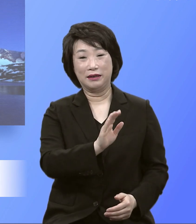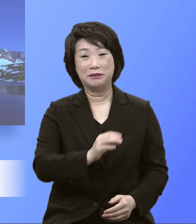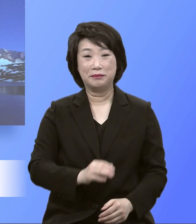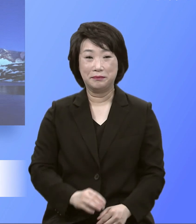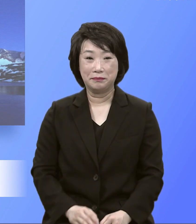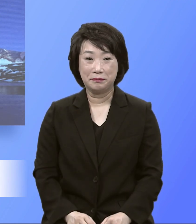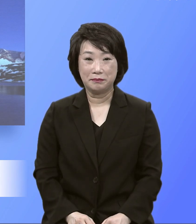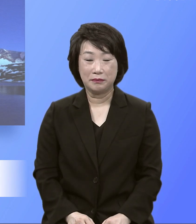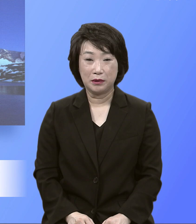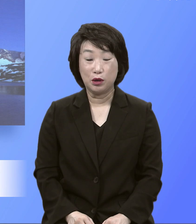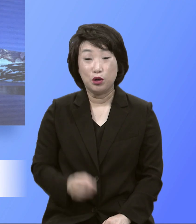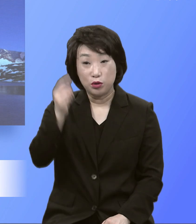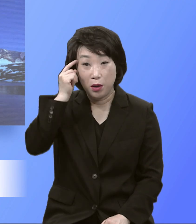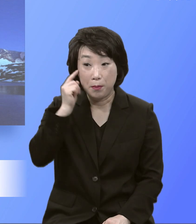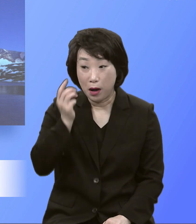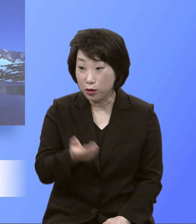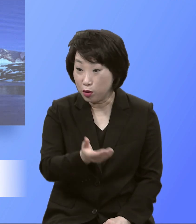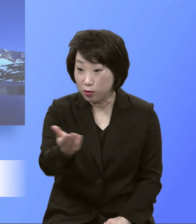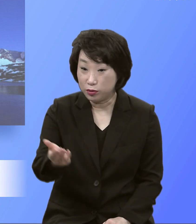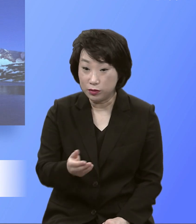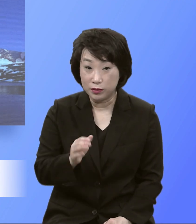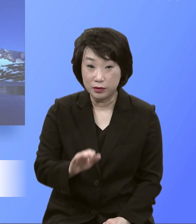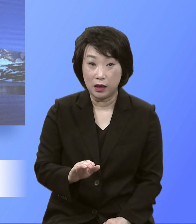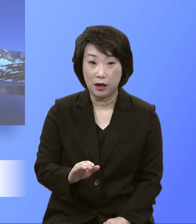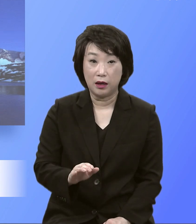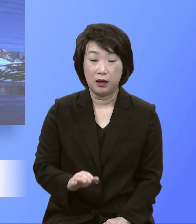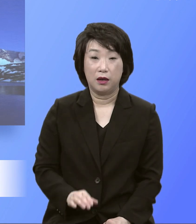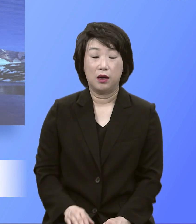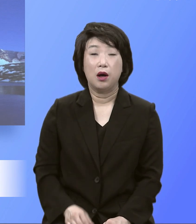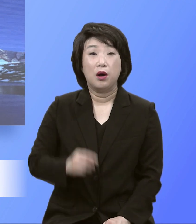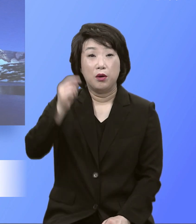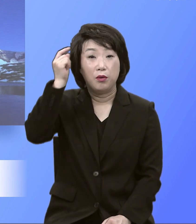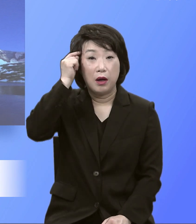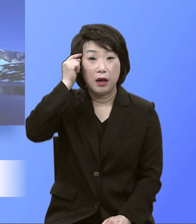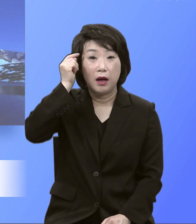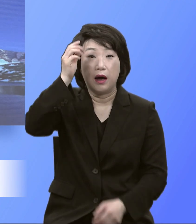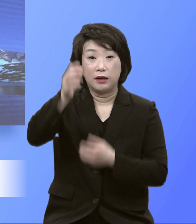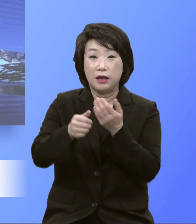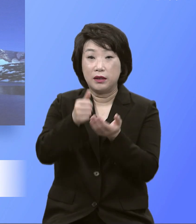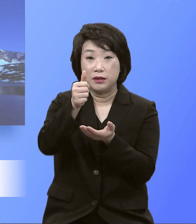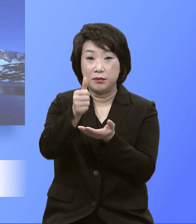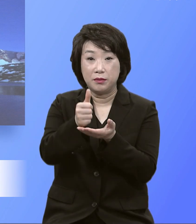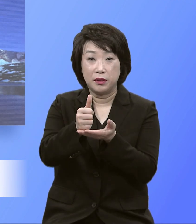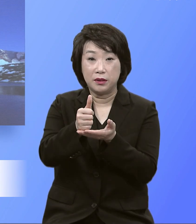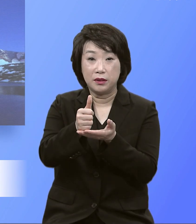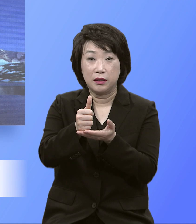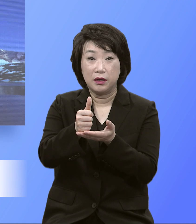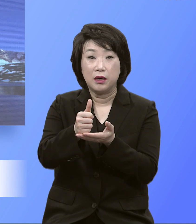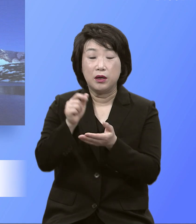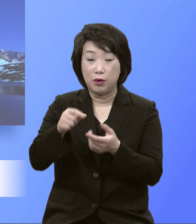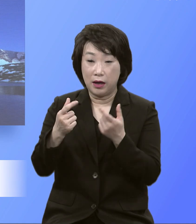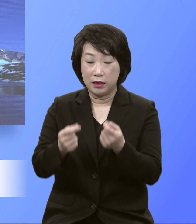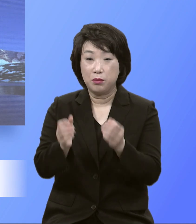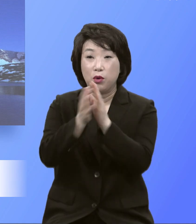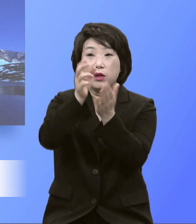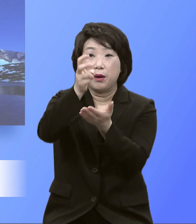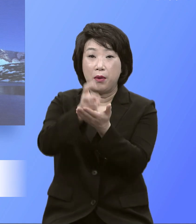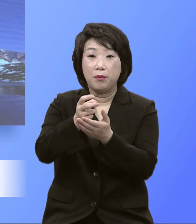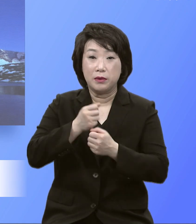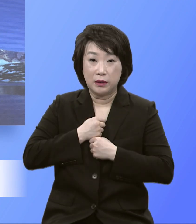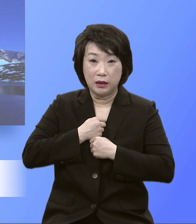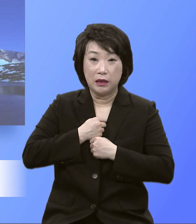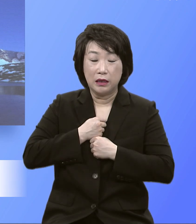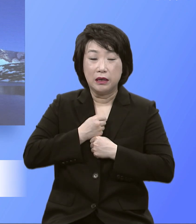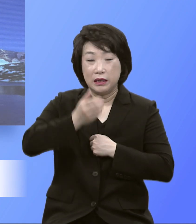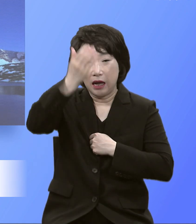말이에요. 잘 생각해 봐. 왜 하나님은 그렇게 율법을 잘